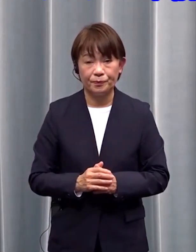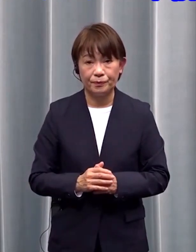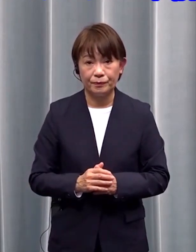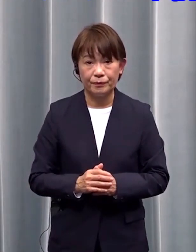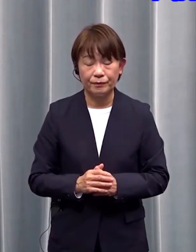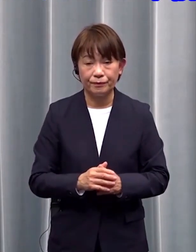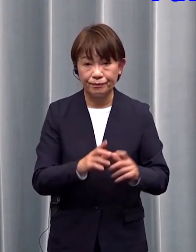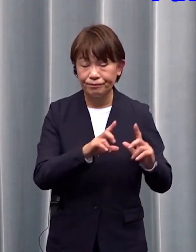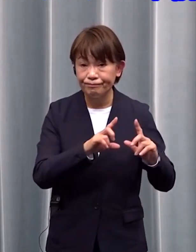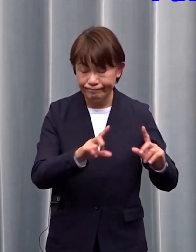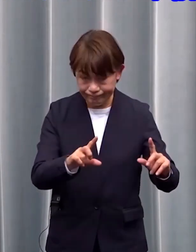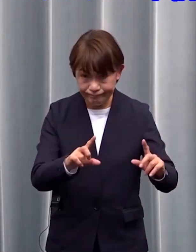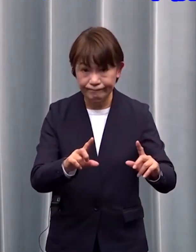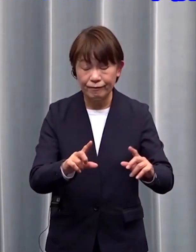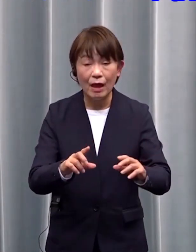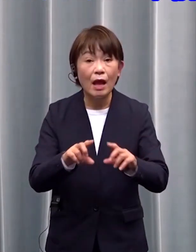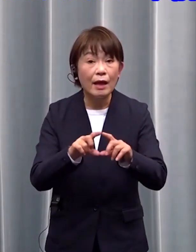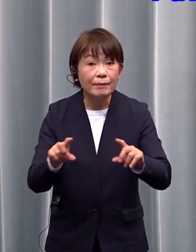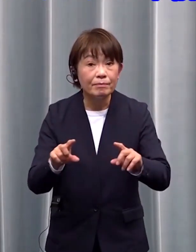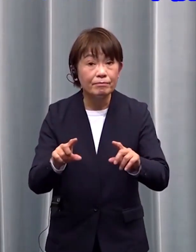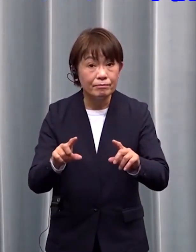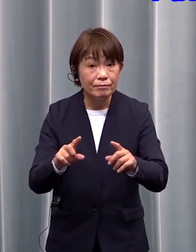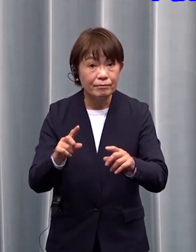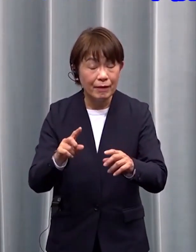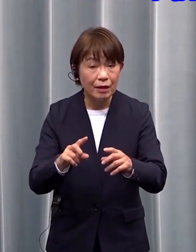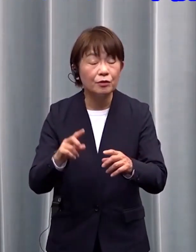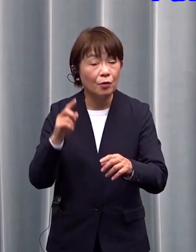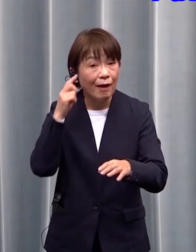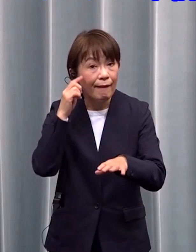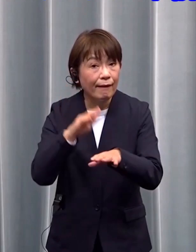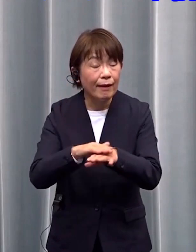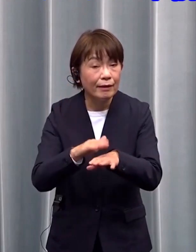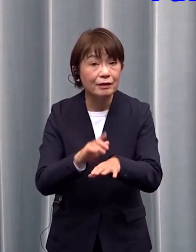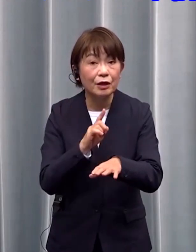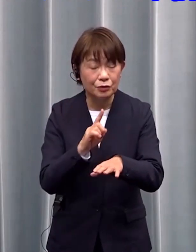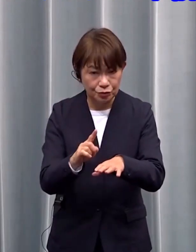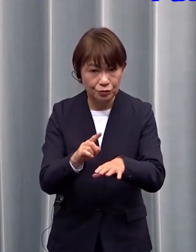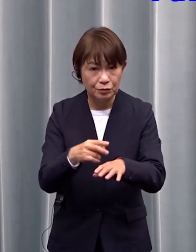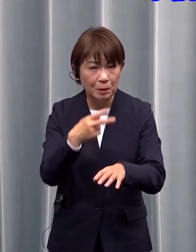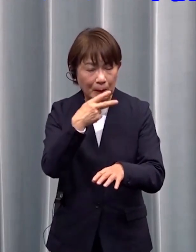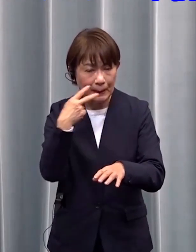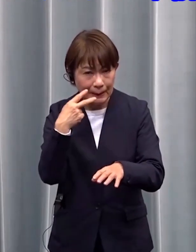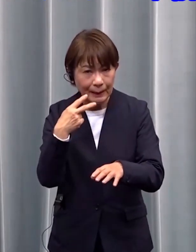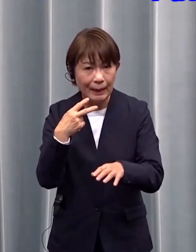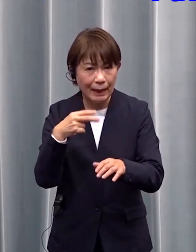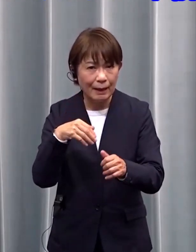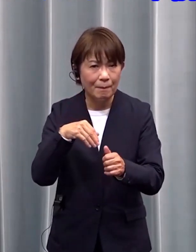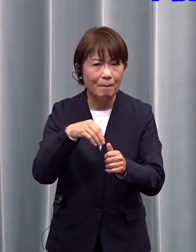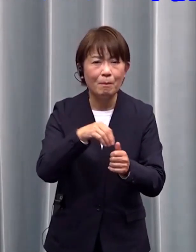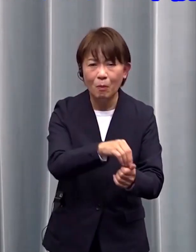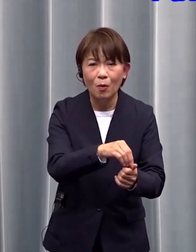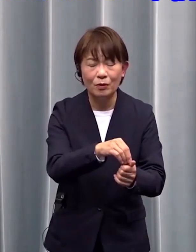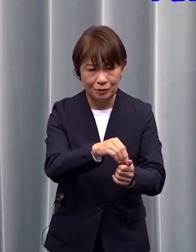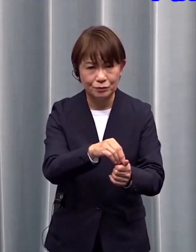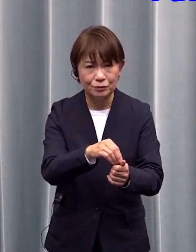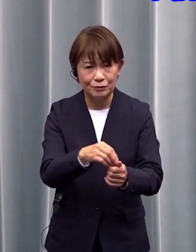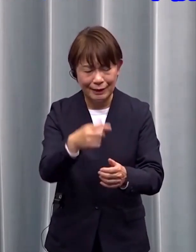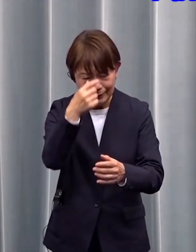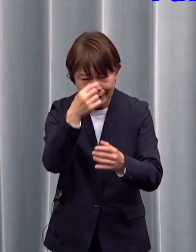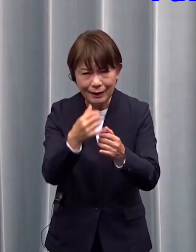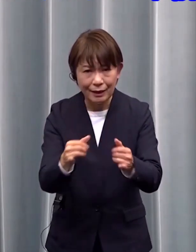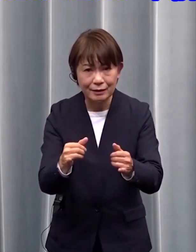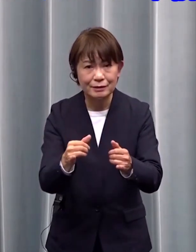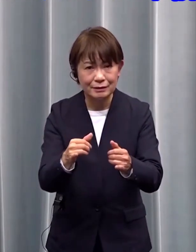一般論としてこの性犯罪、性暴力、これは被害者の尊厳を著しくです